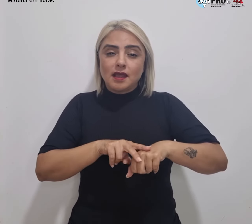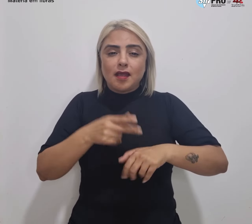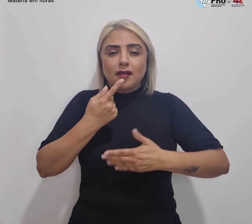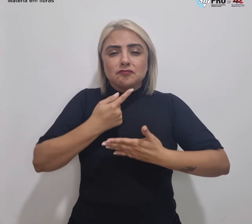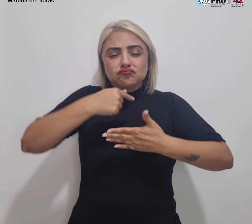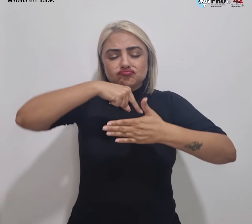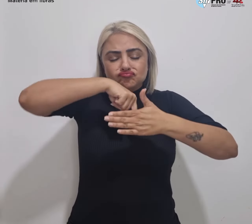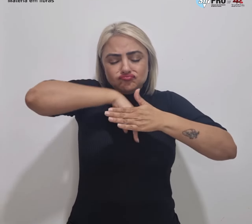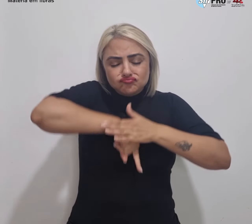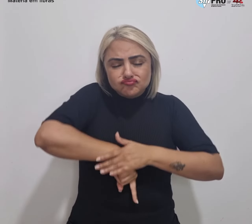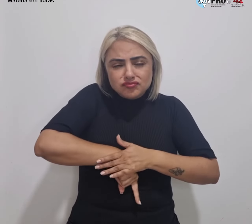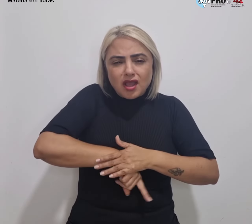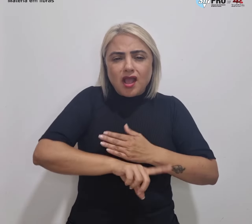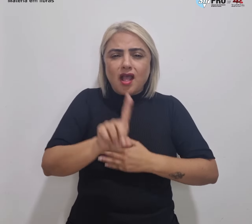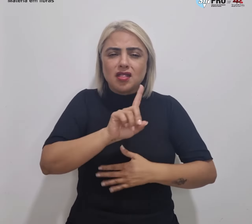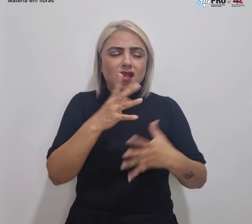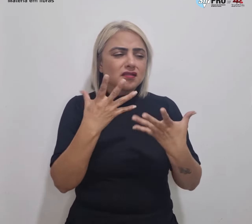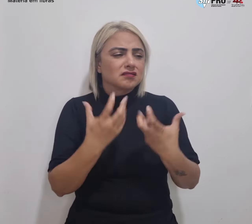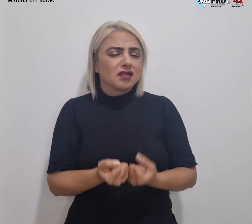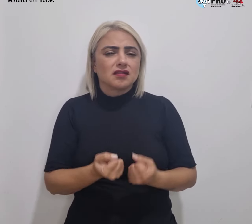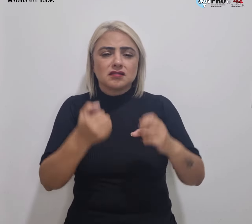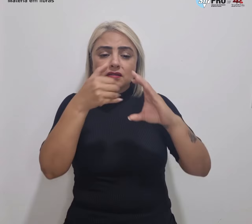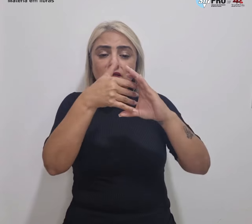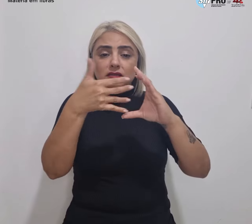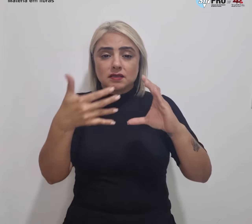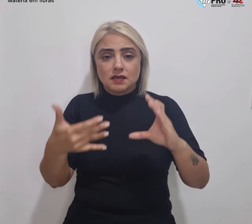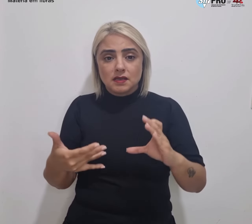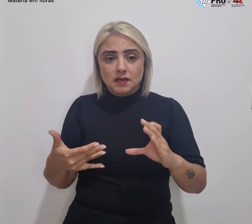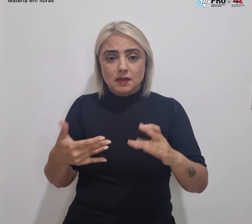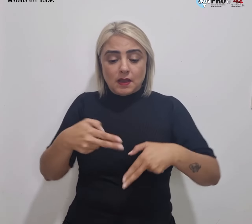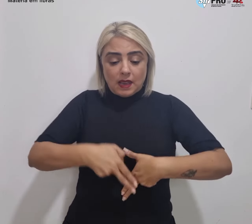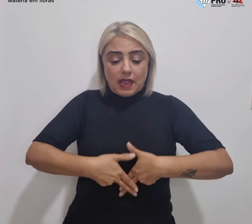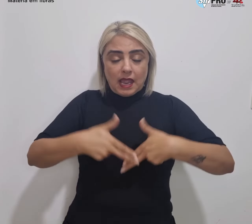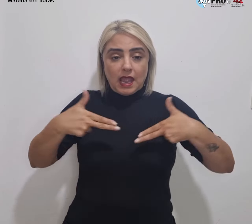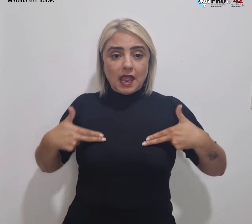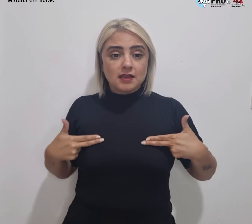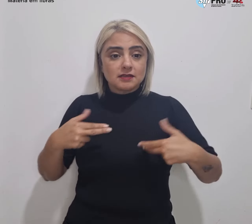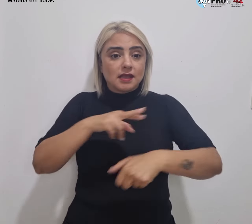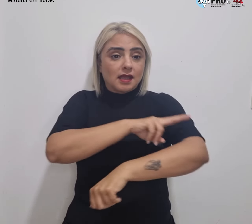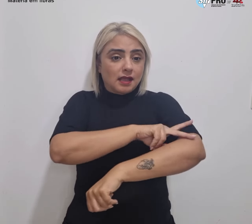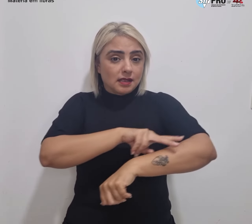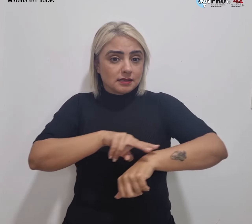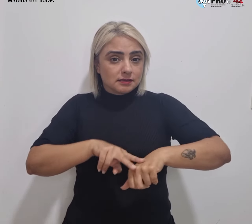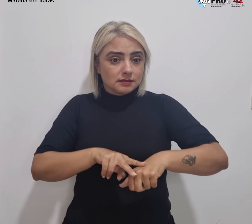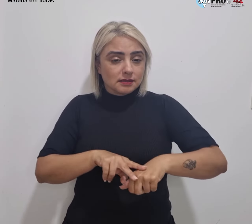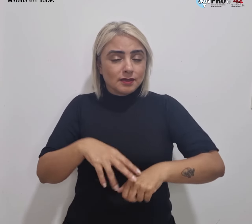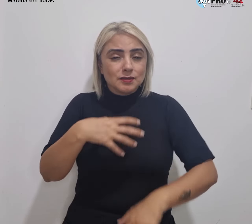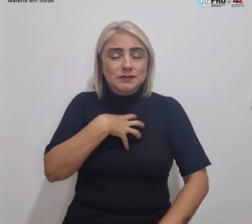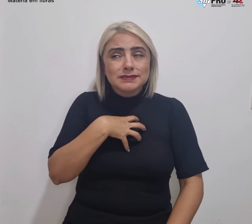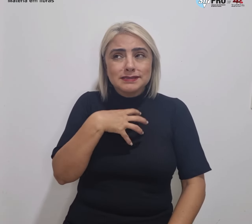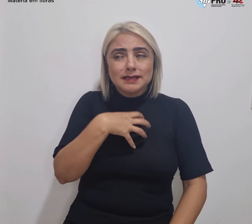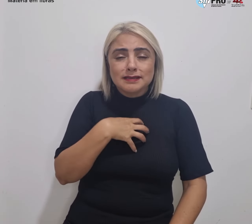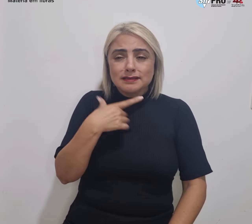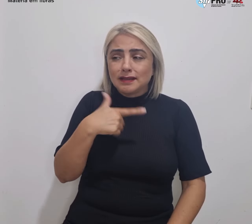a não aceitação das características étnicas raciais o sentimento de não pertencimento